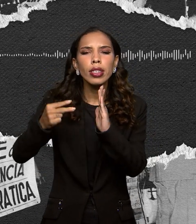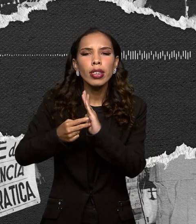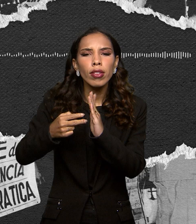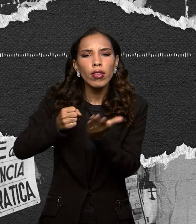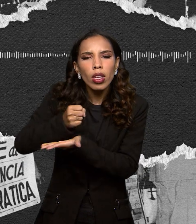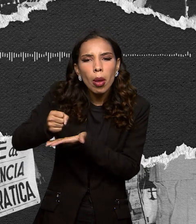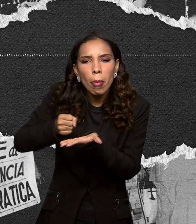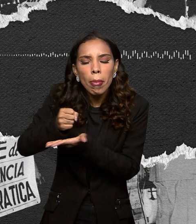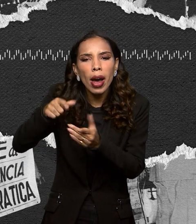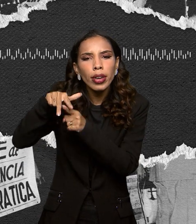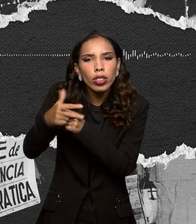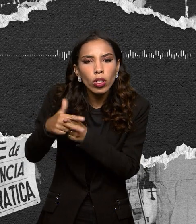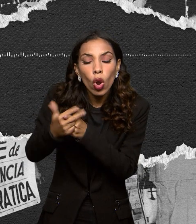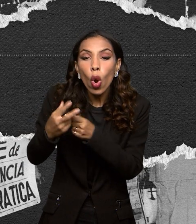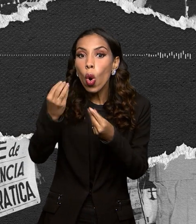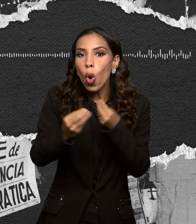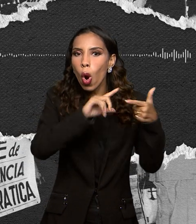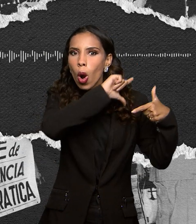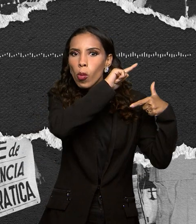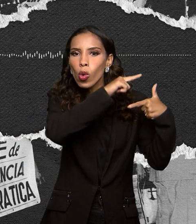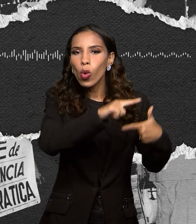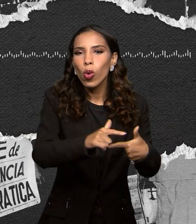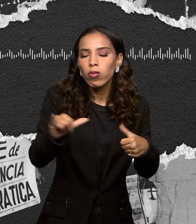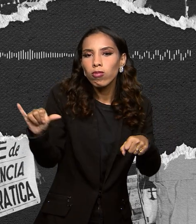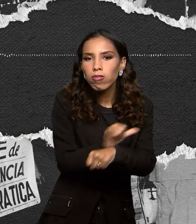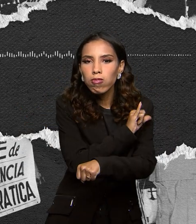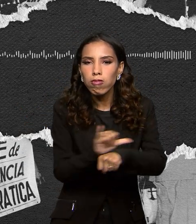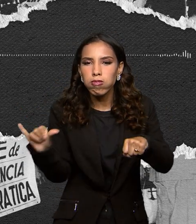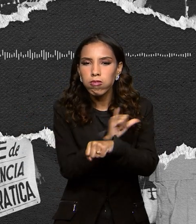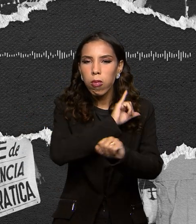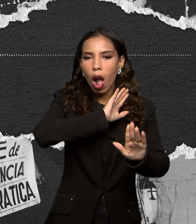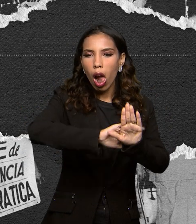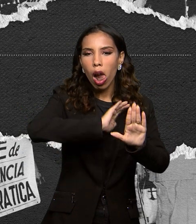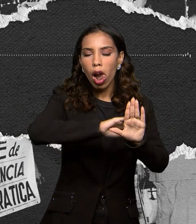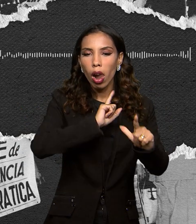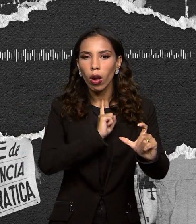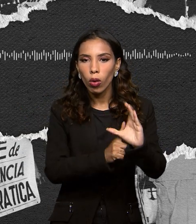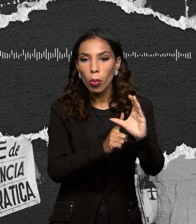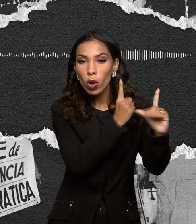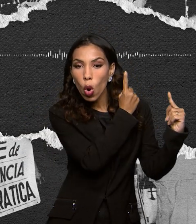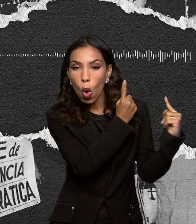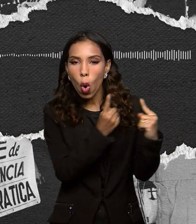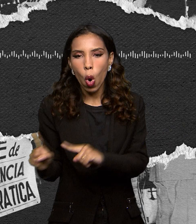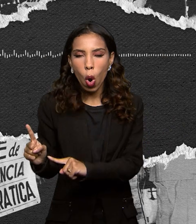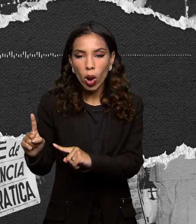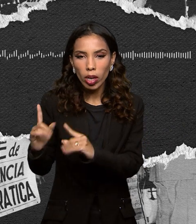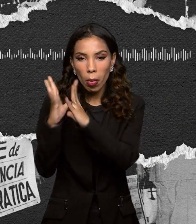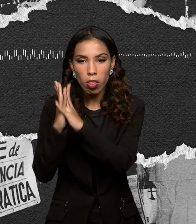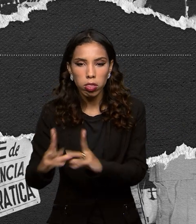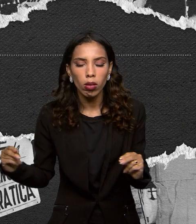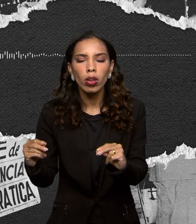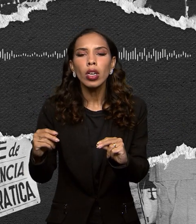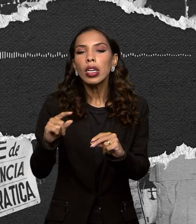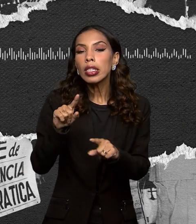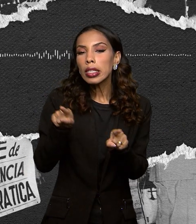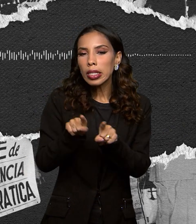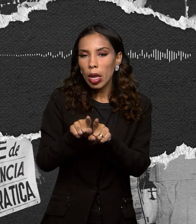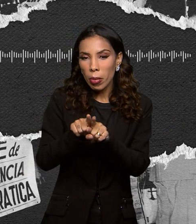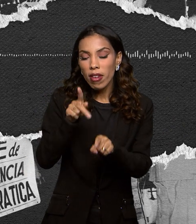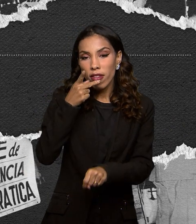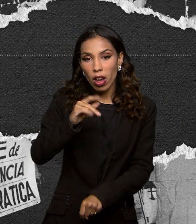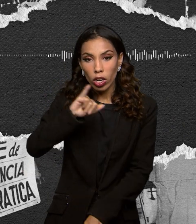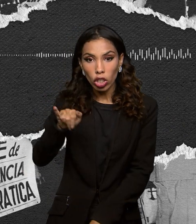os conservadores usaram, e muito bem, o fantasma do comunismo contra esse projeto, e falou das especulações de que Jango, o